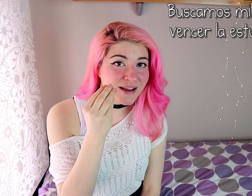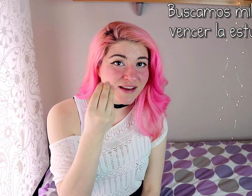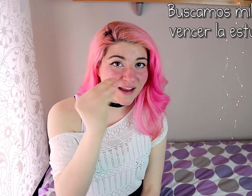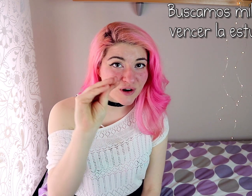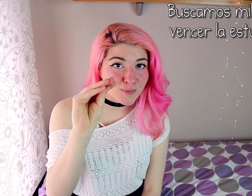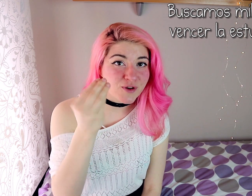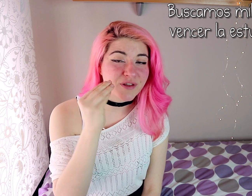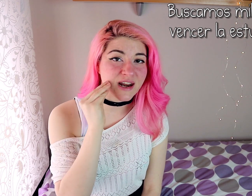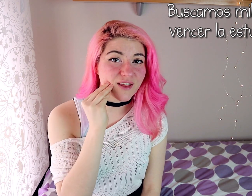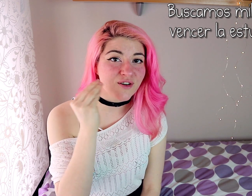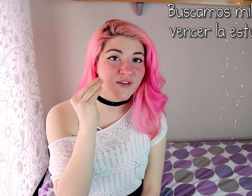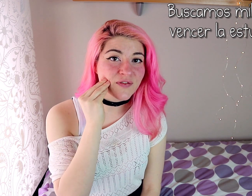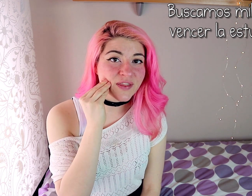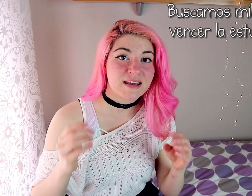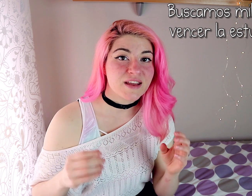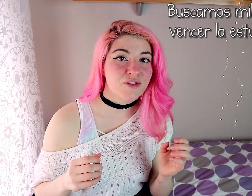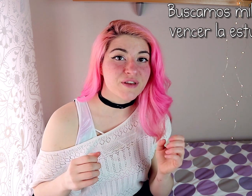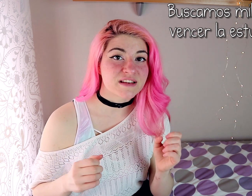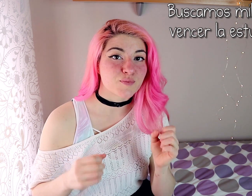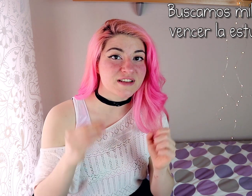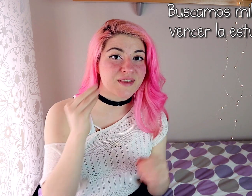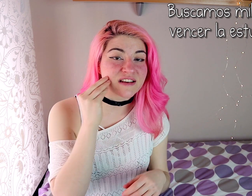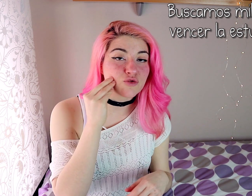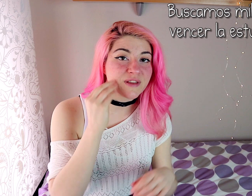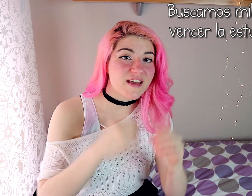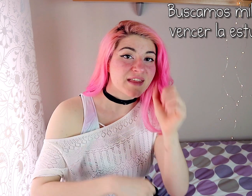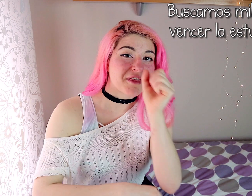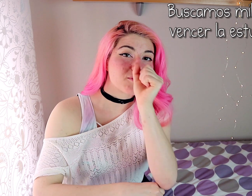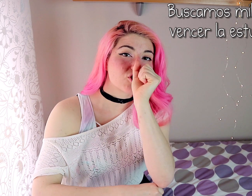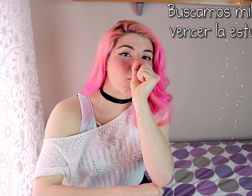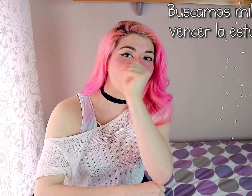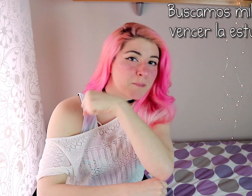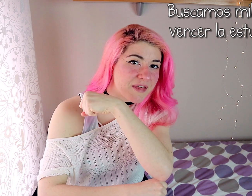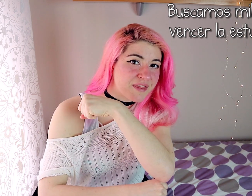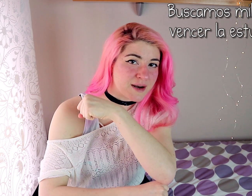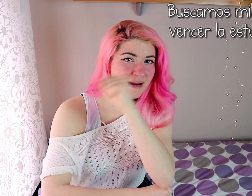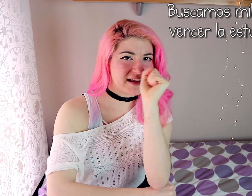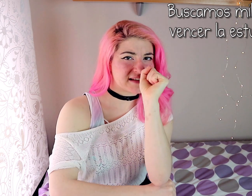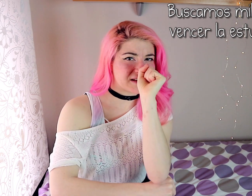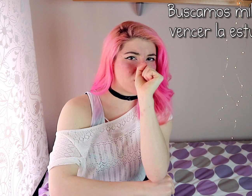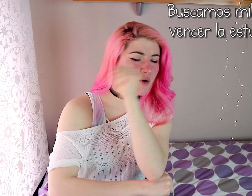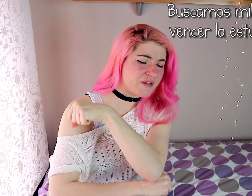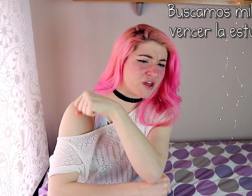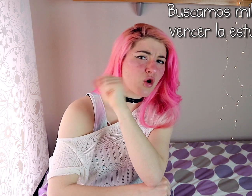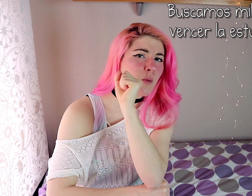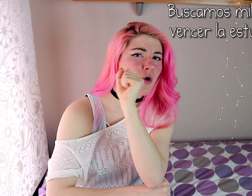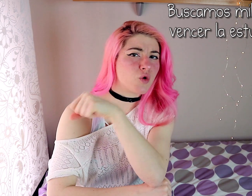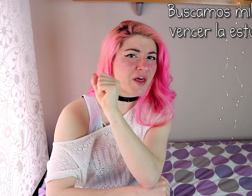mejilla y con el puño cerrado. Y entonces, después de hacer estupidez, hacemos como vencer, ¿vale? Que es así como vencer o como no